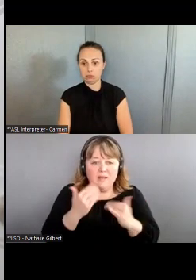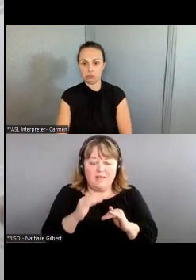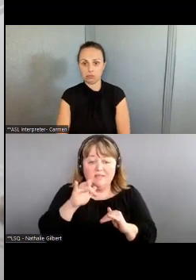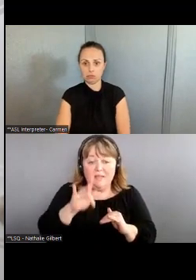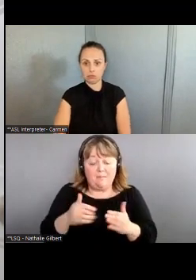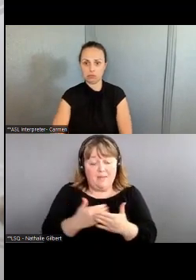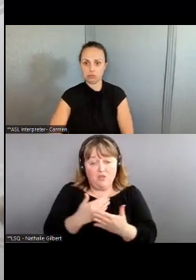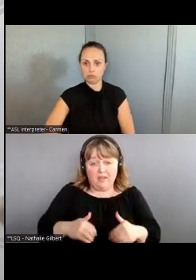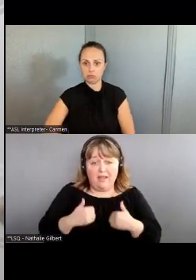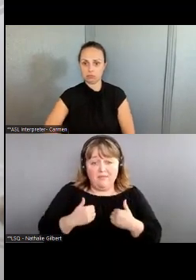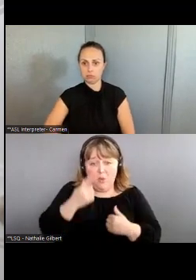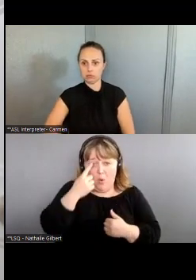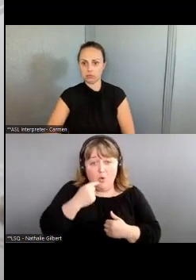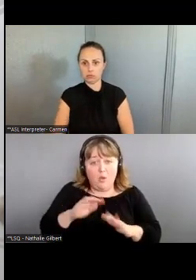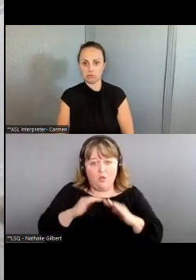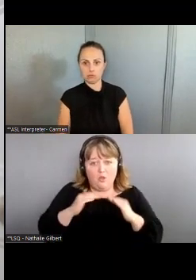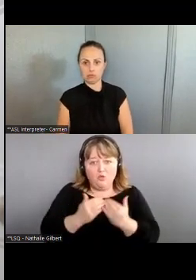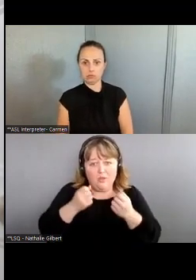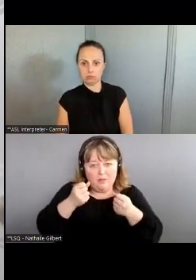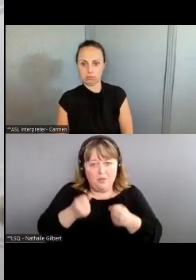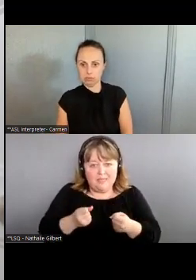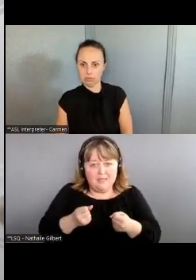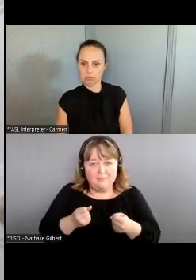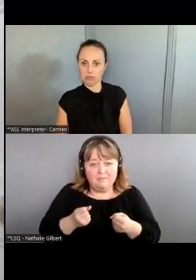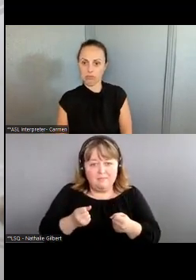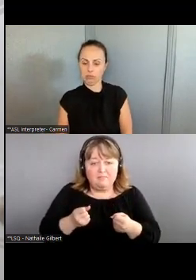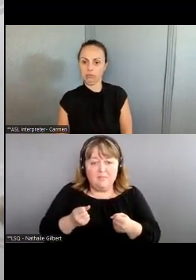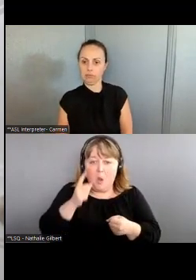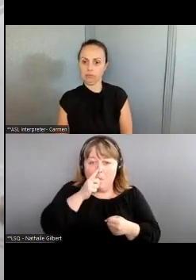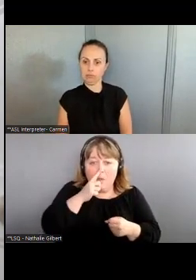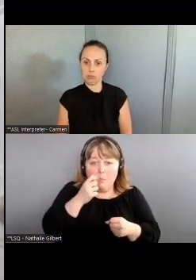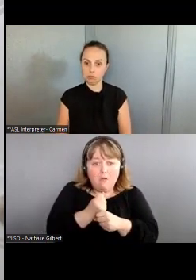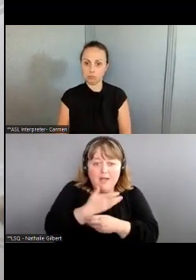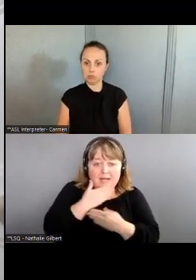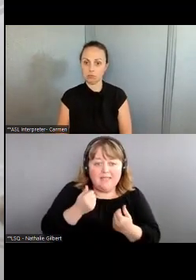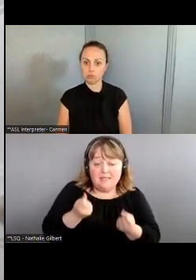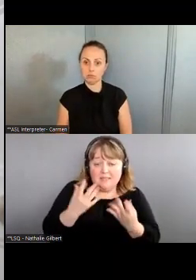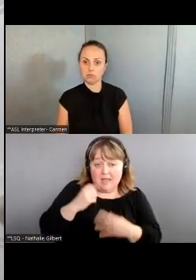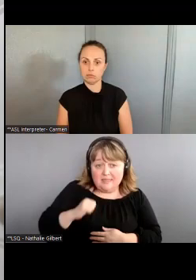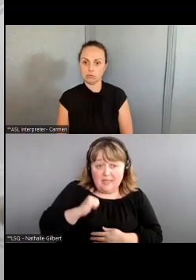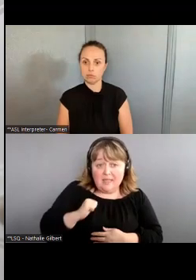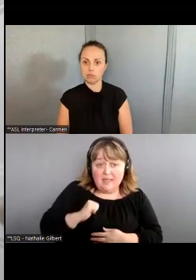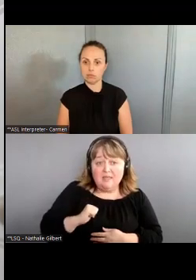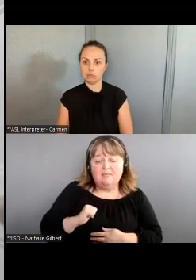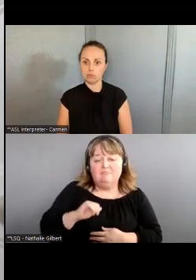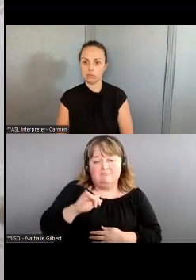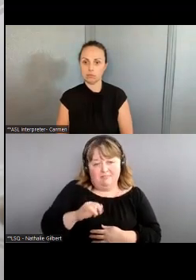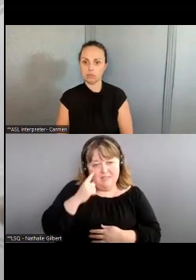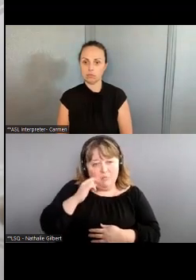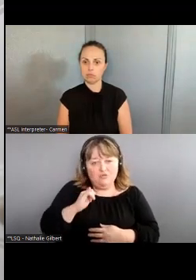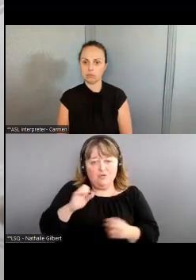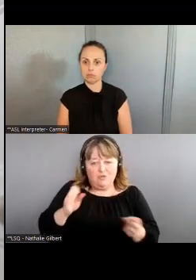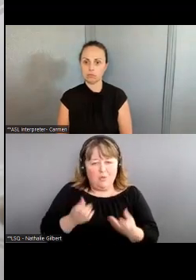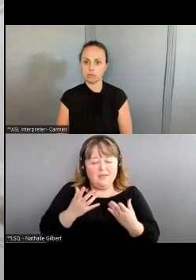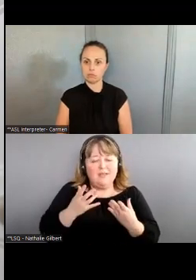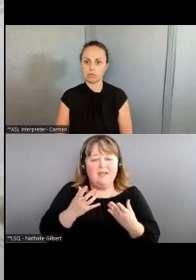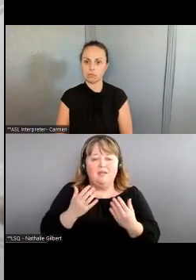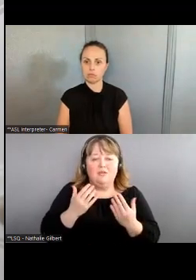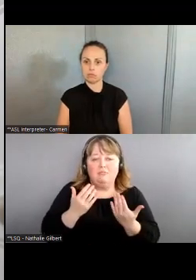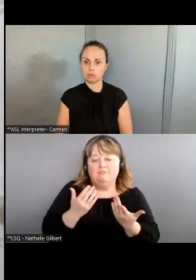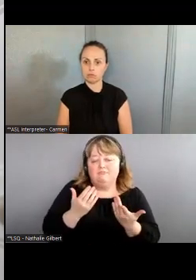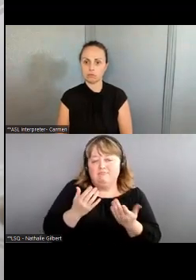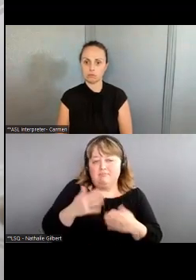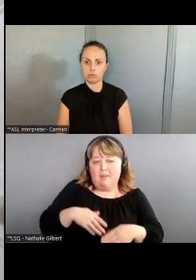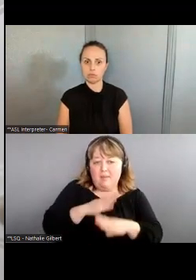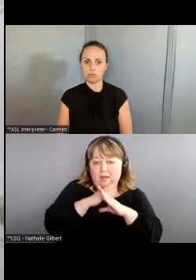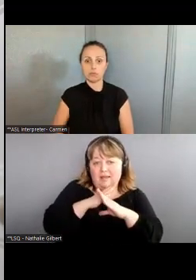se dit qu'on n'est pas capable de faire quelque chose sans essayer. C'est là où on crée une limitation et c'est là où on crée une barrière. See, no excuses,